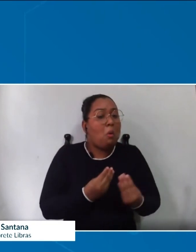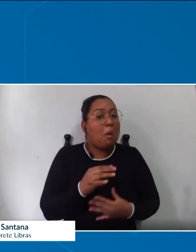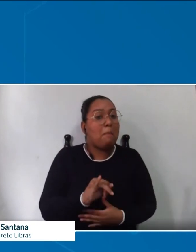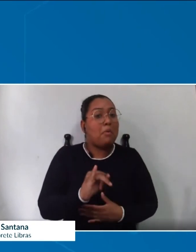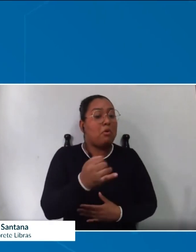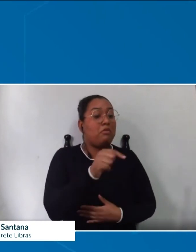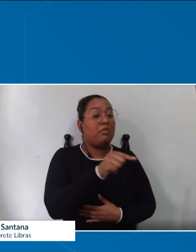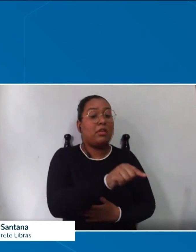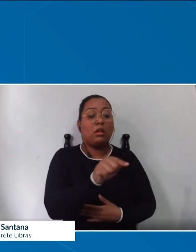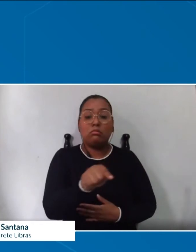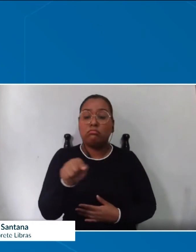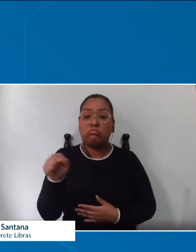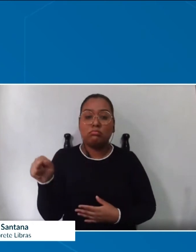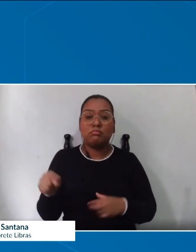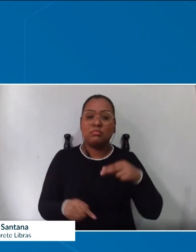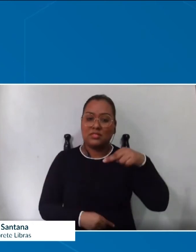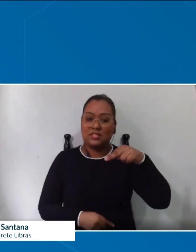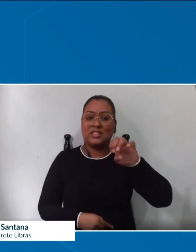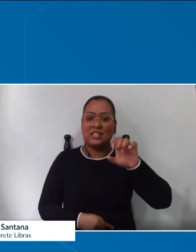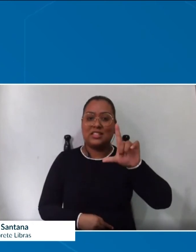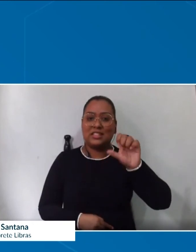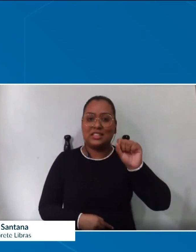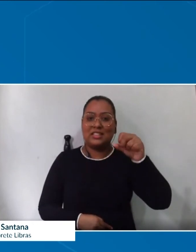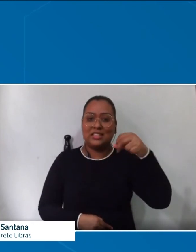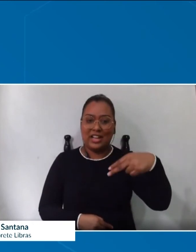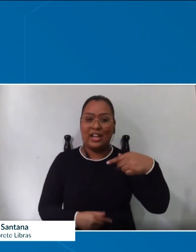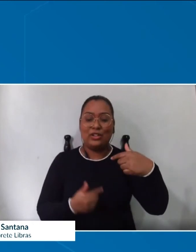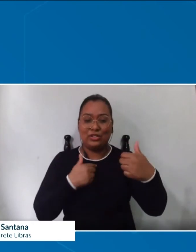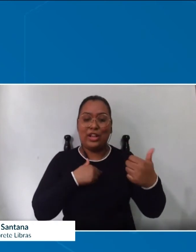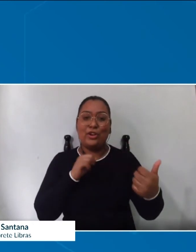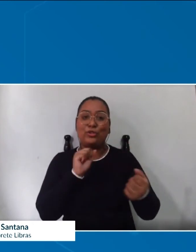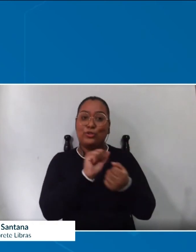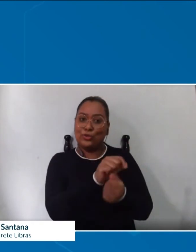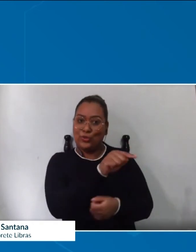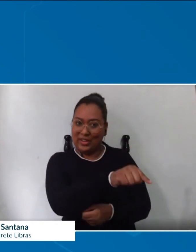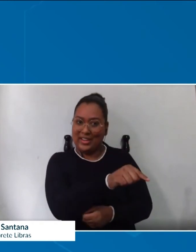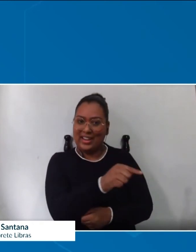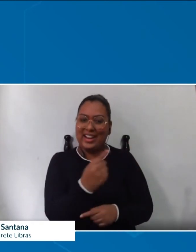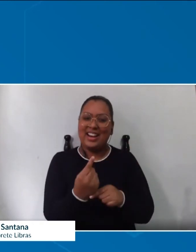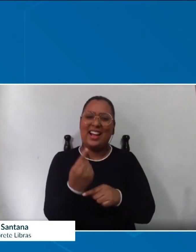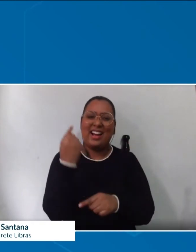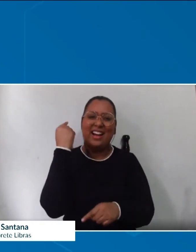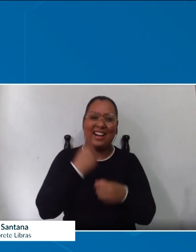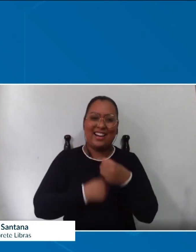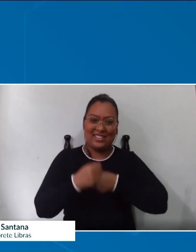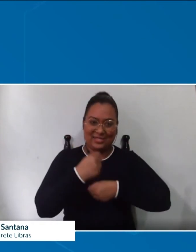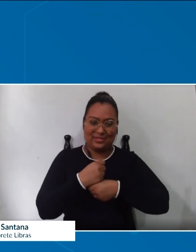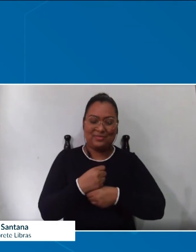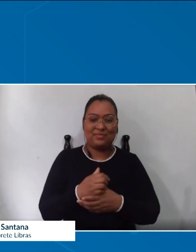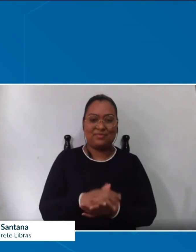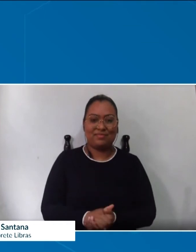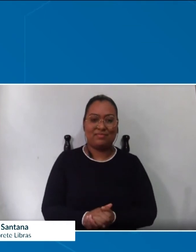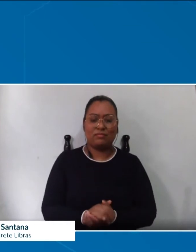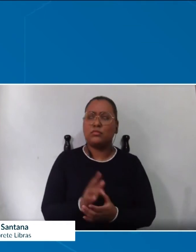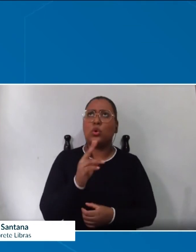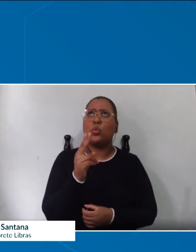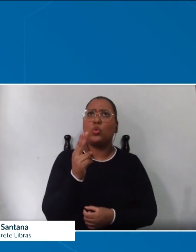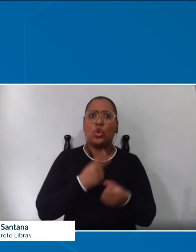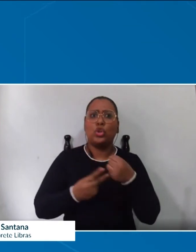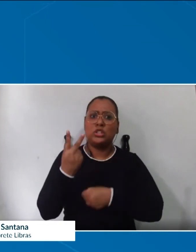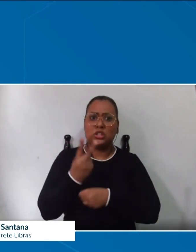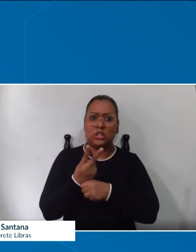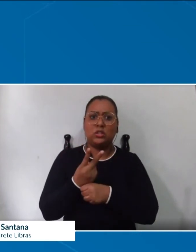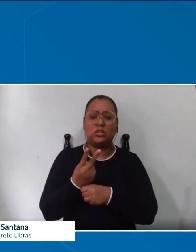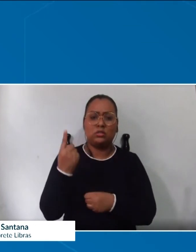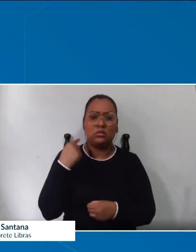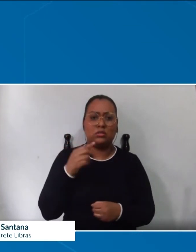energeticamente isso aí? Nelson participou, eu participei junto com o Nelson numa missão no ano passado, no ano retrasado, né, que foi